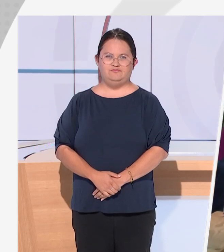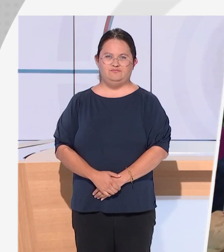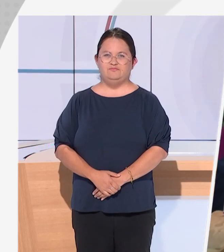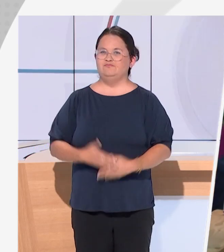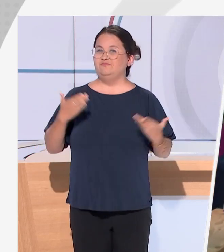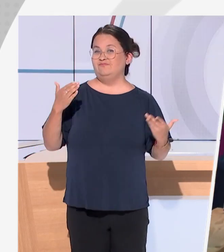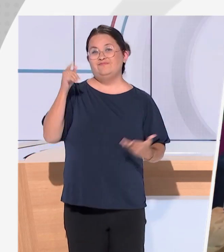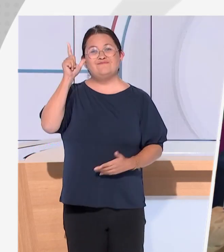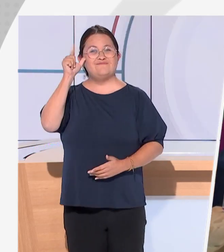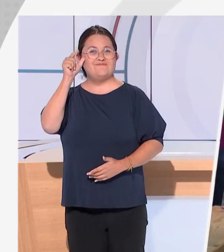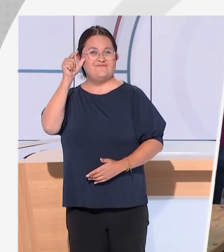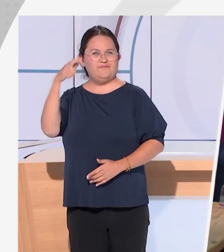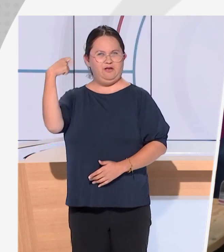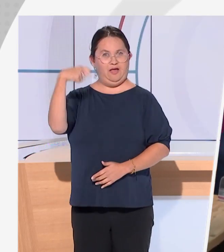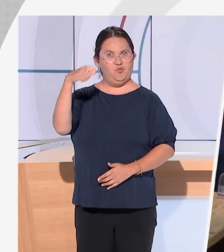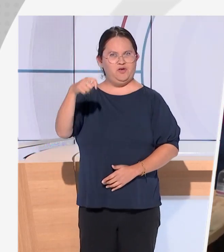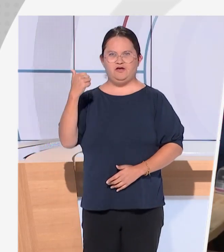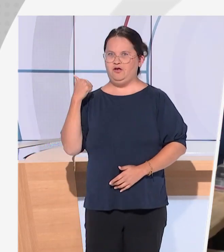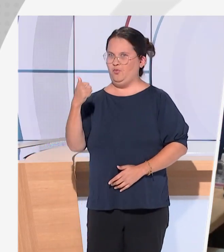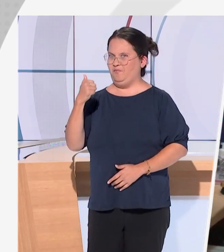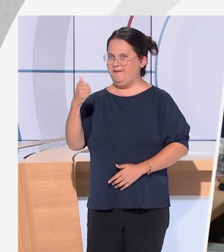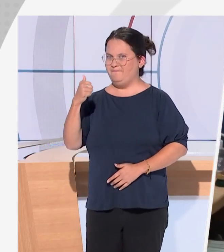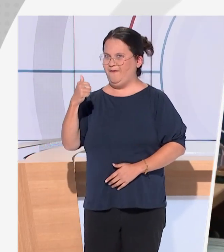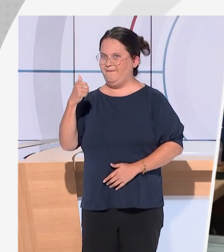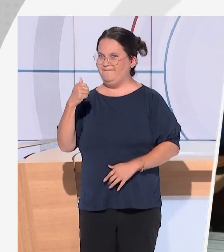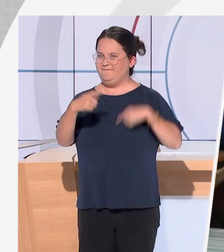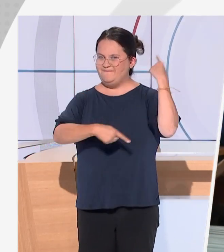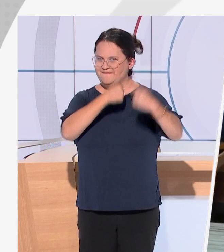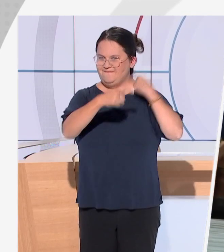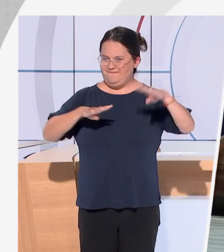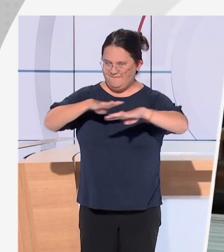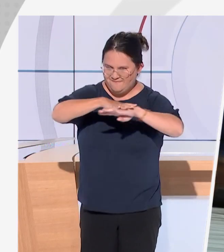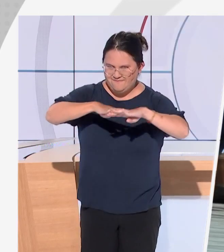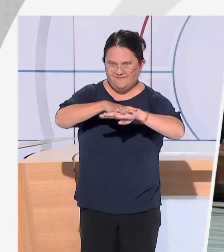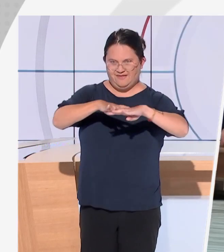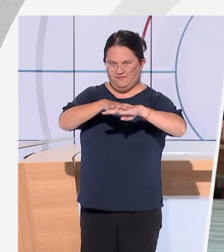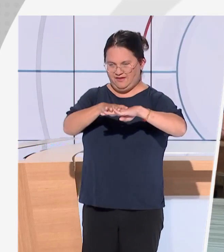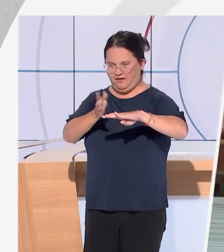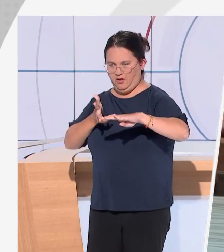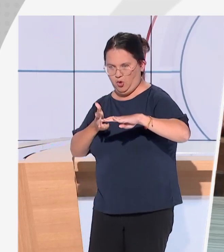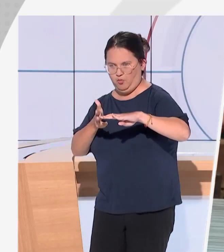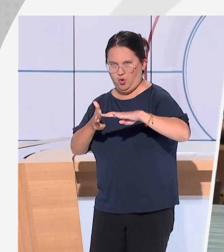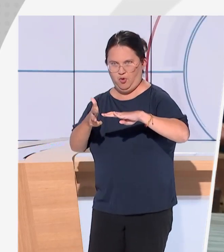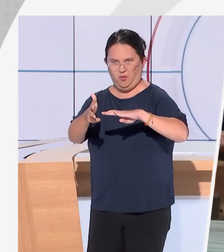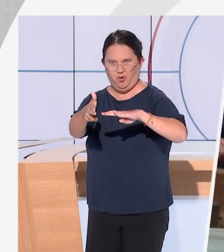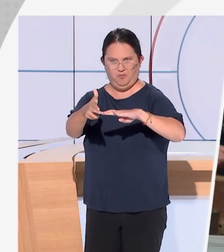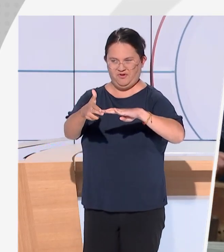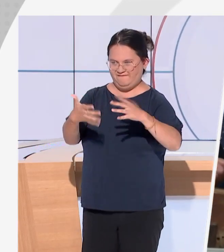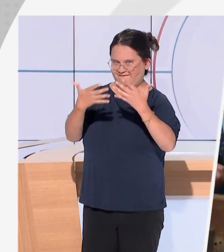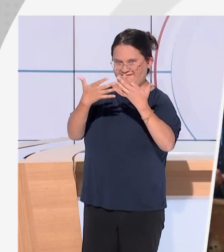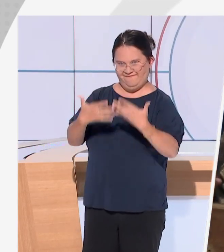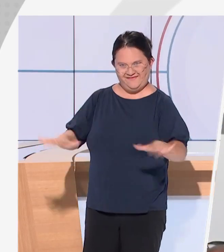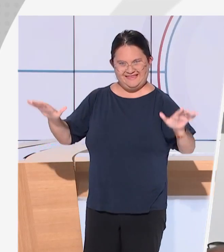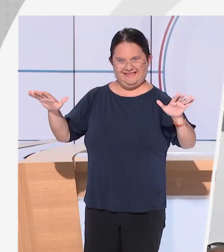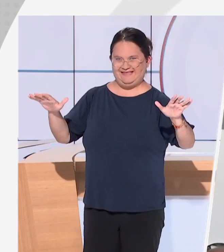C'est le président de la République en personne qui a procédé au traditionnel tombé de métier, ce moment où l'on coupe les derniers fils qui relient la